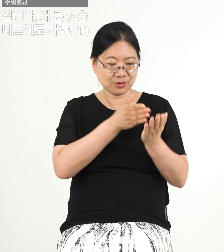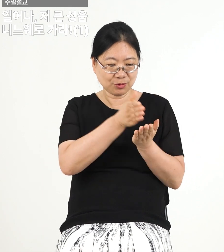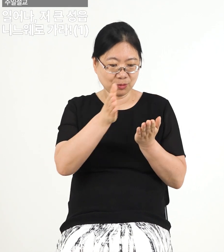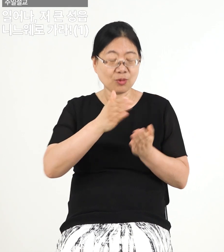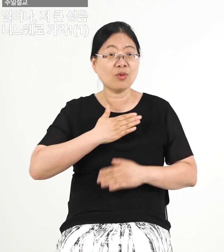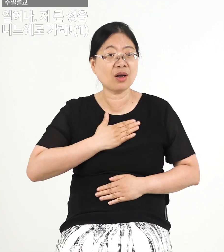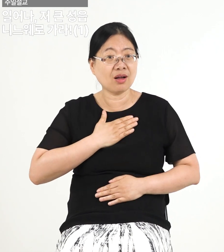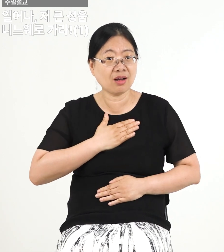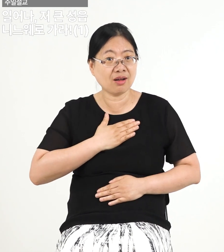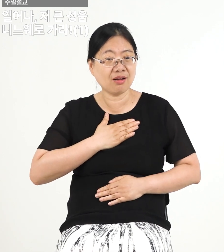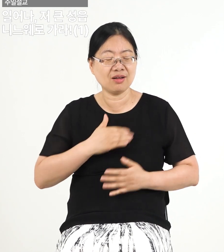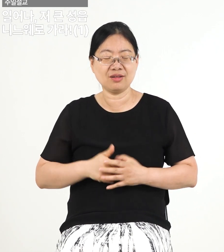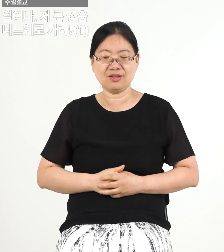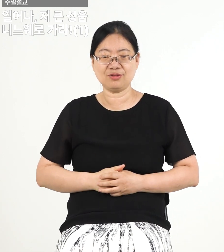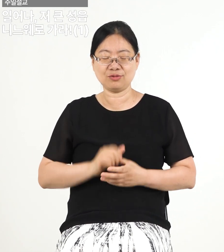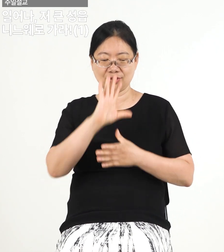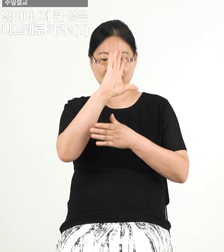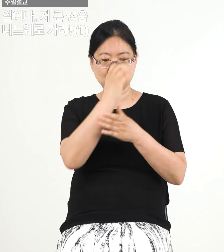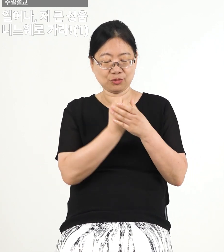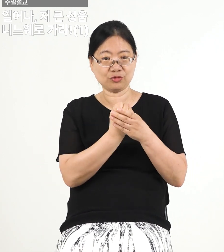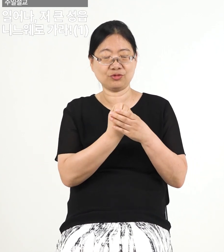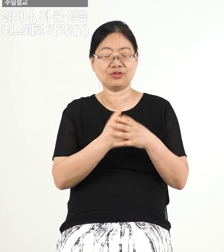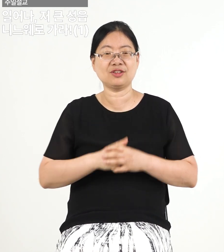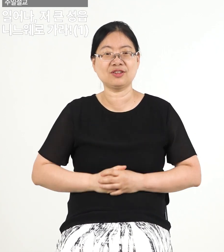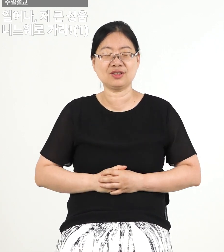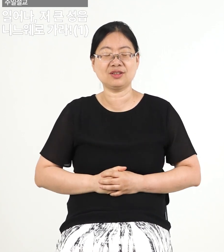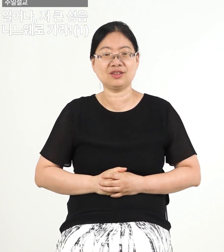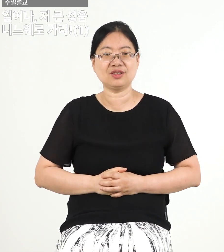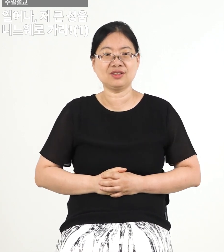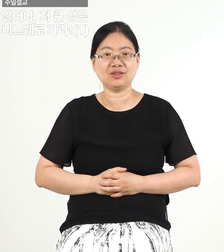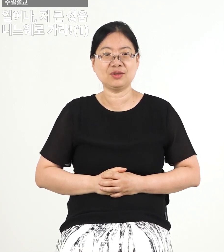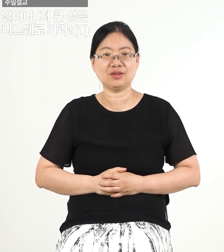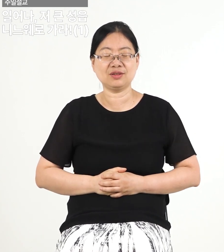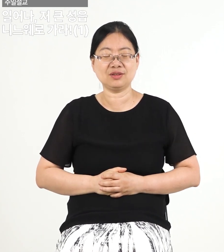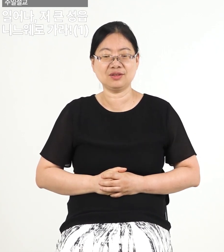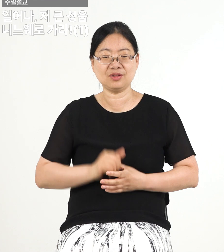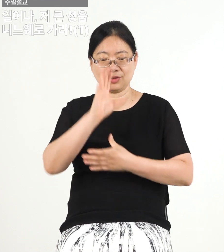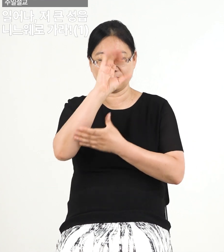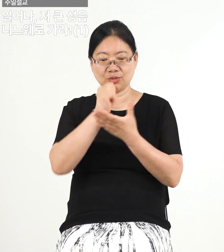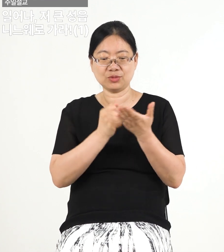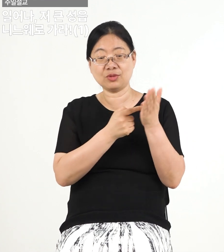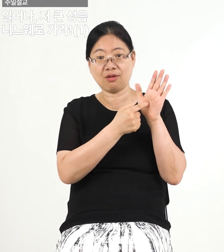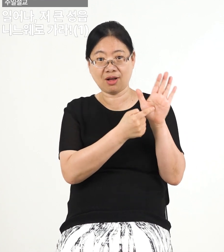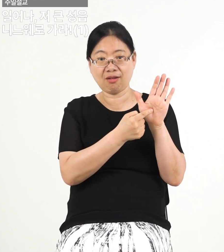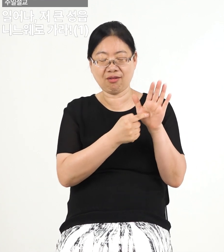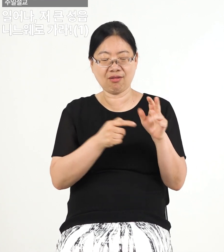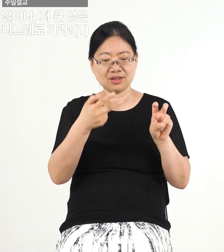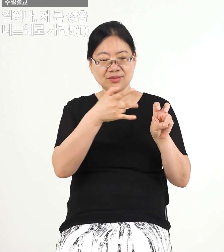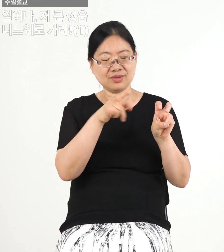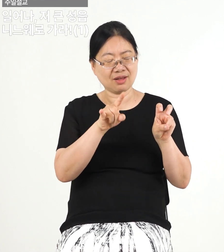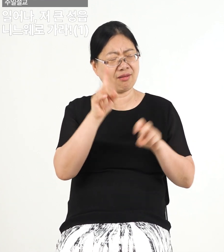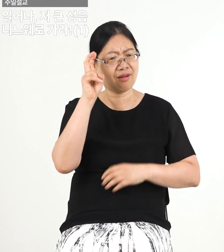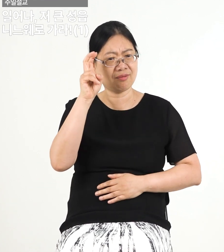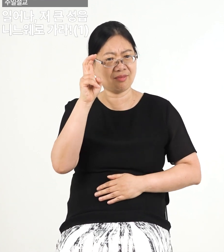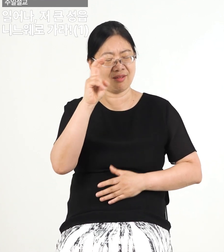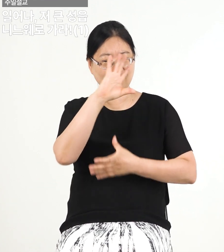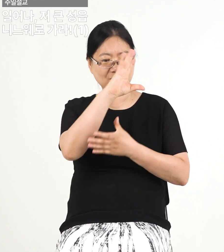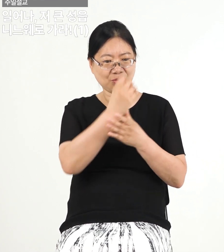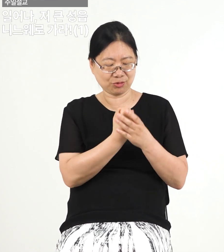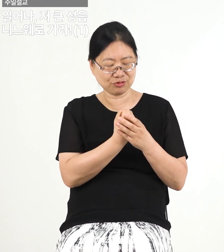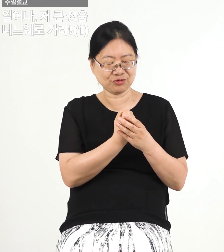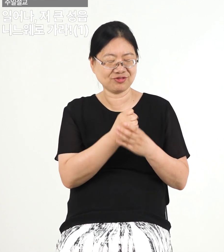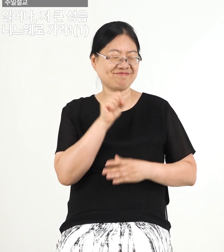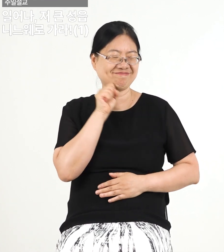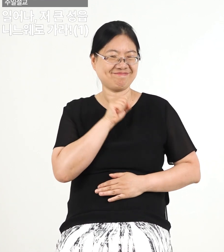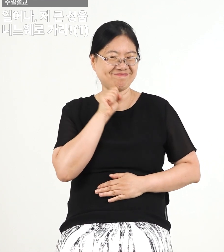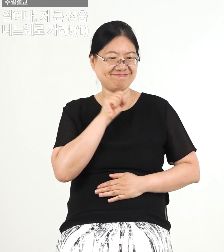아세요? 농구입니다. 여기서 농구라고 나왔는데 20대는 아무래도 보니까 농구